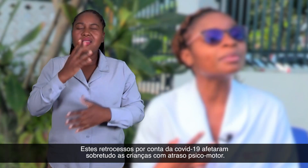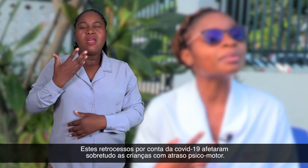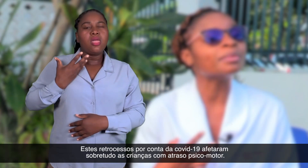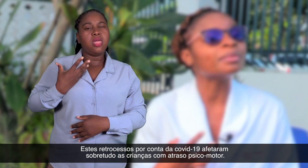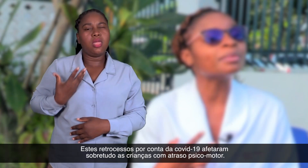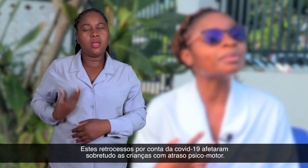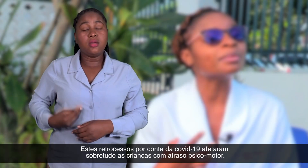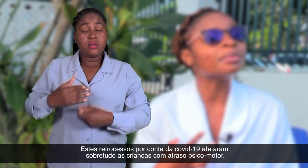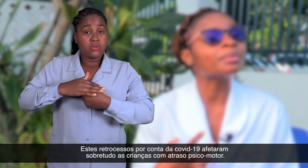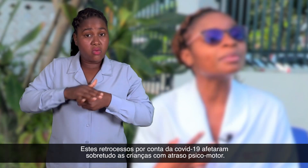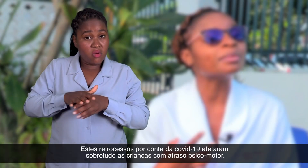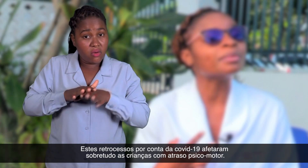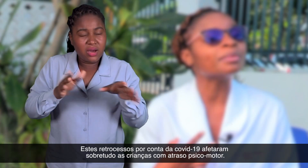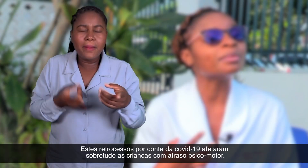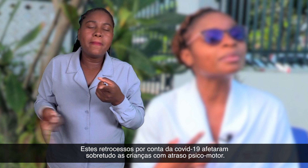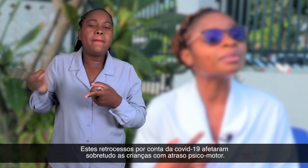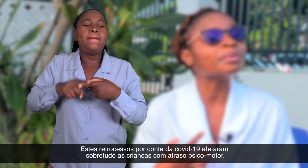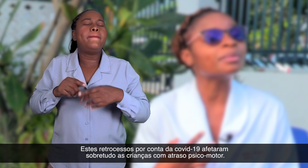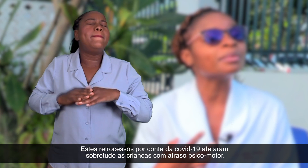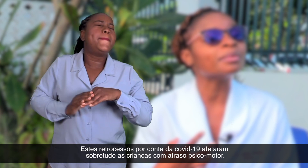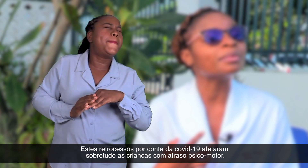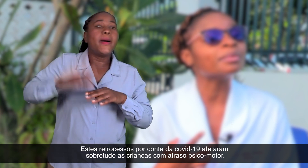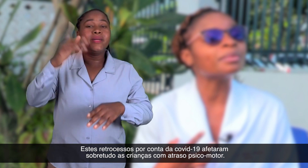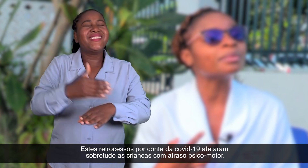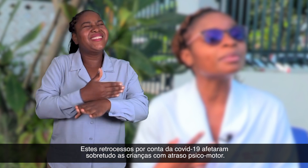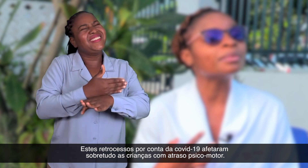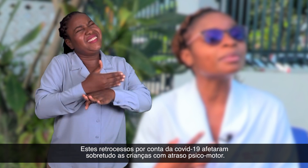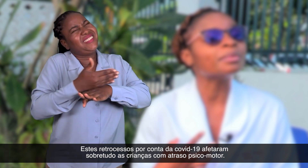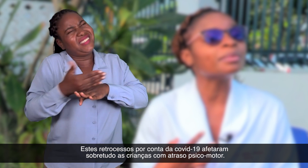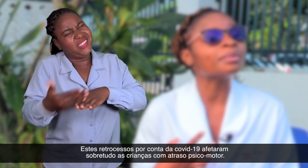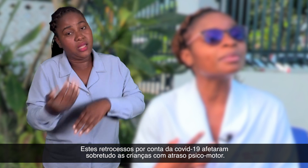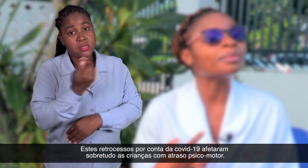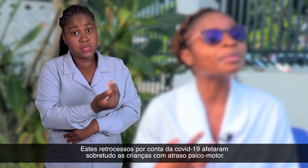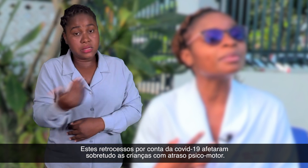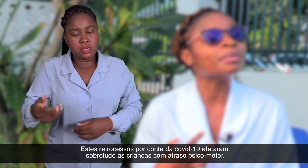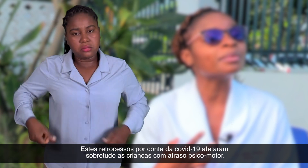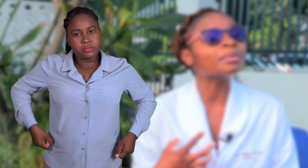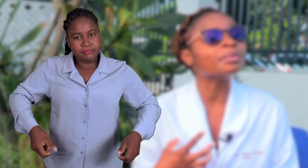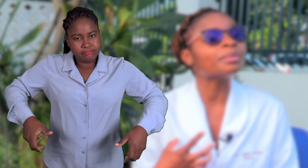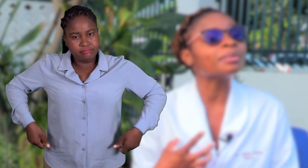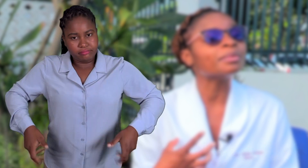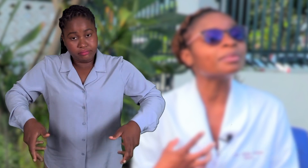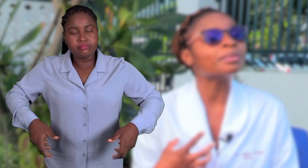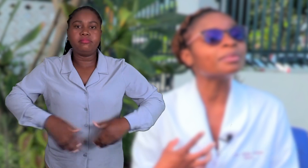Estes retrocessos, por conta da Covid-19, afetam, sobretudo, as crianças com atraso psicomotor.